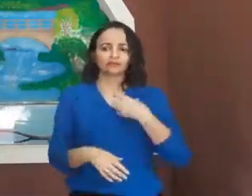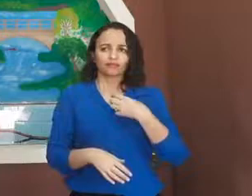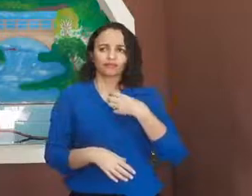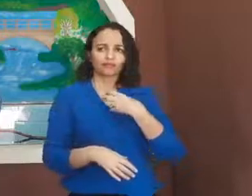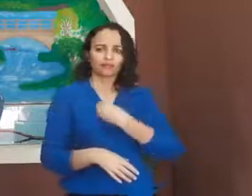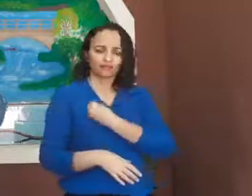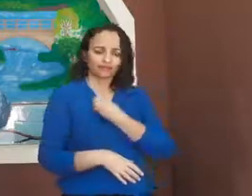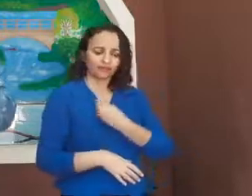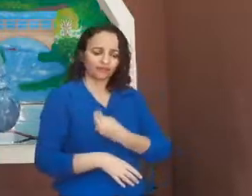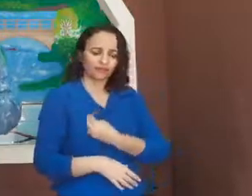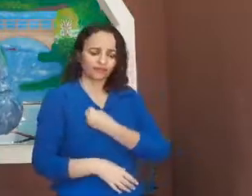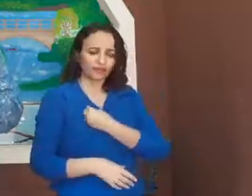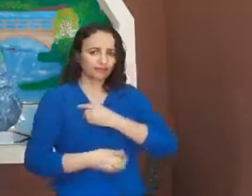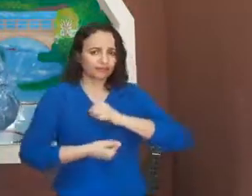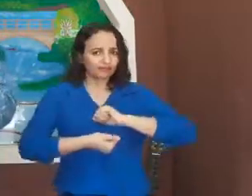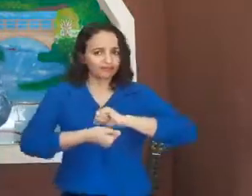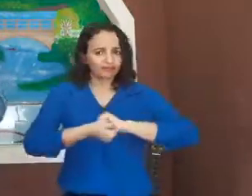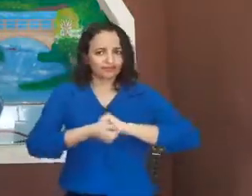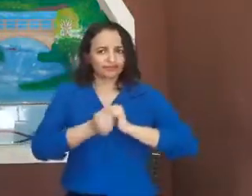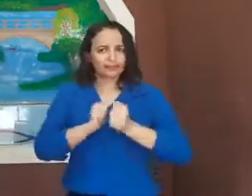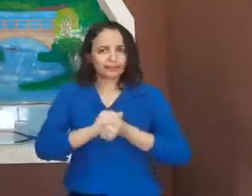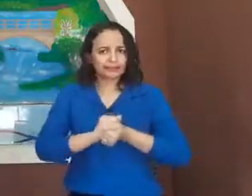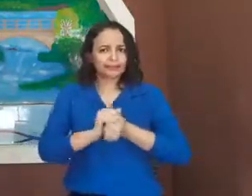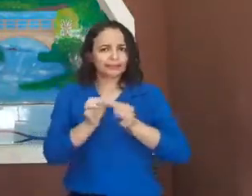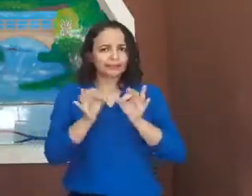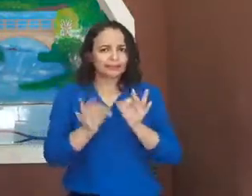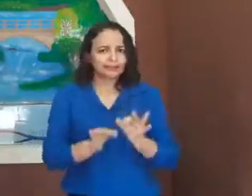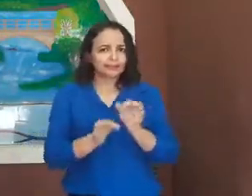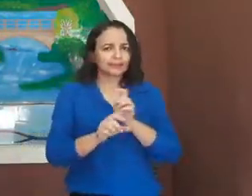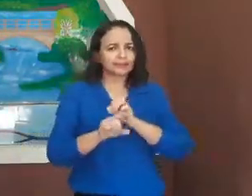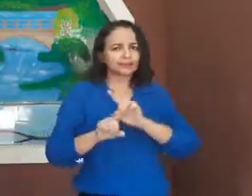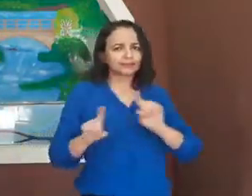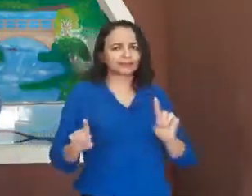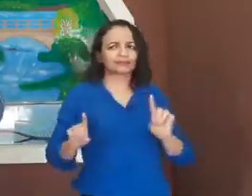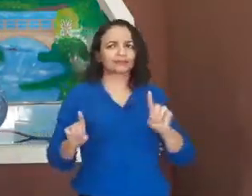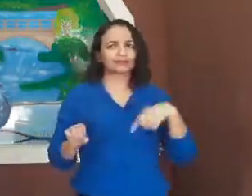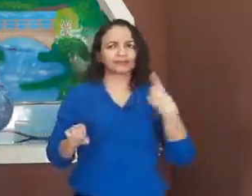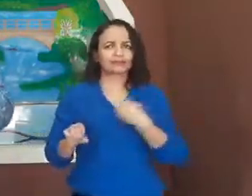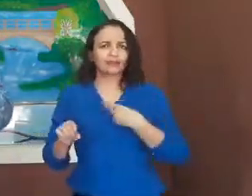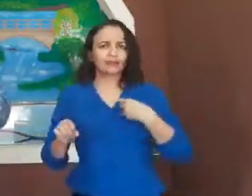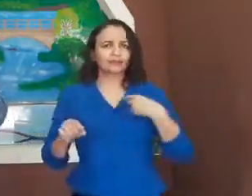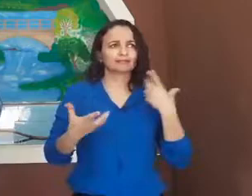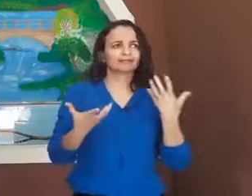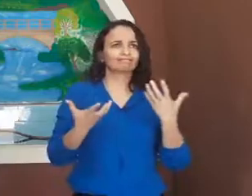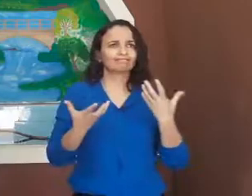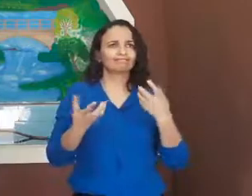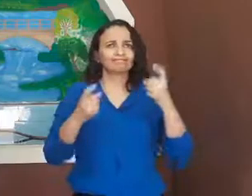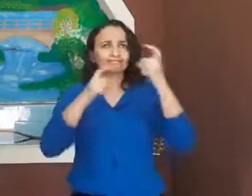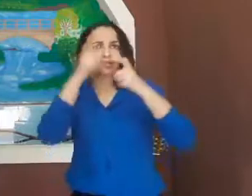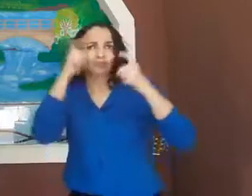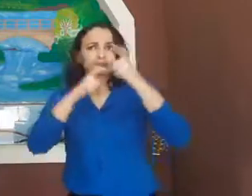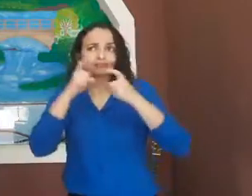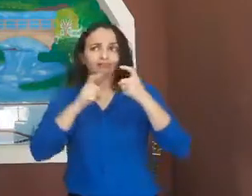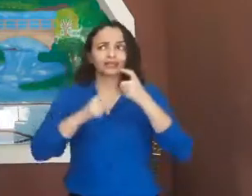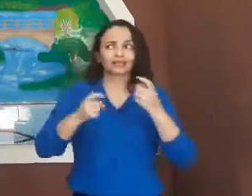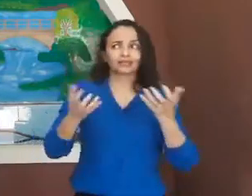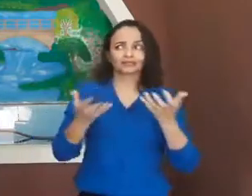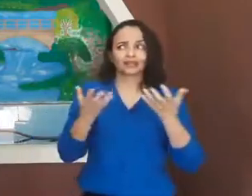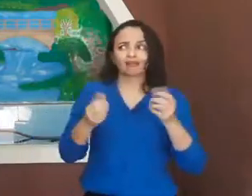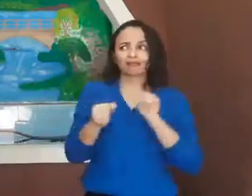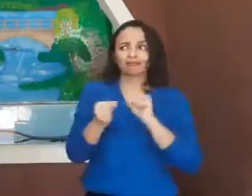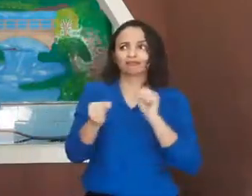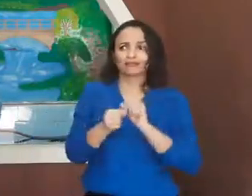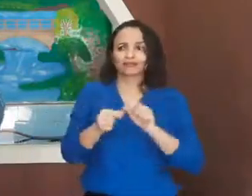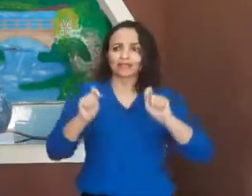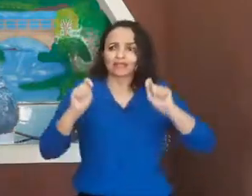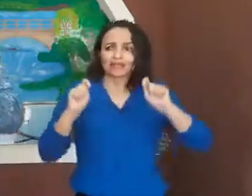encaixam de maneira como gostaríamos, ficamos preocupados e começamos a tentar fazer com que as coisas se